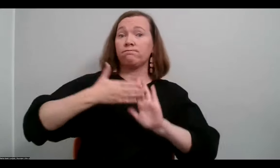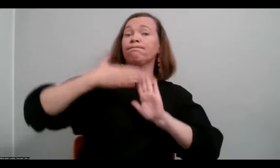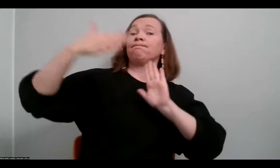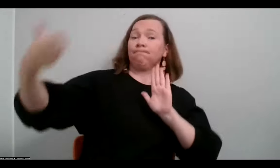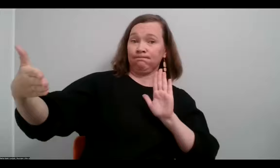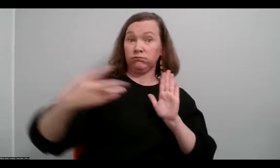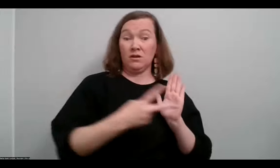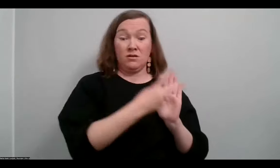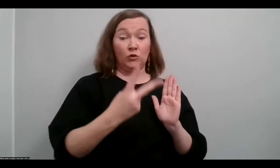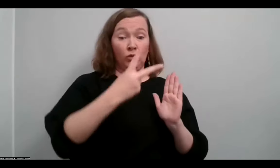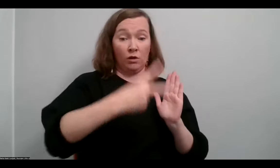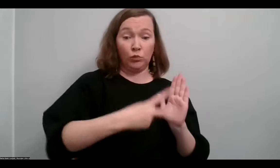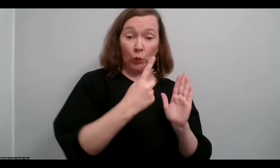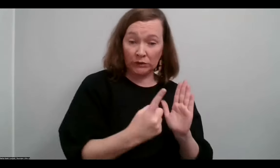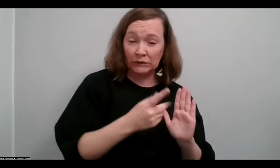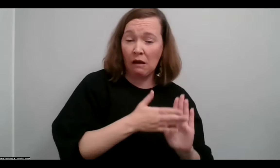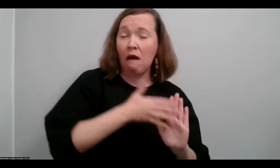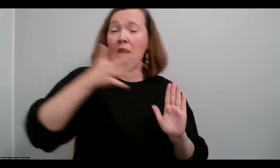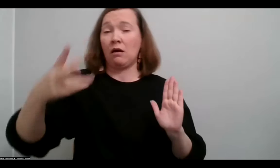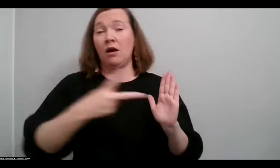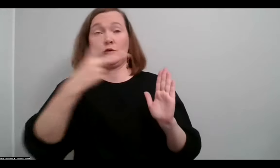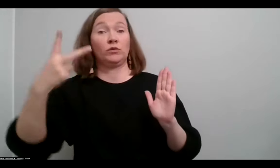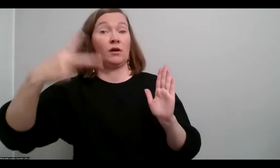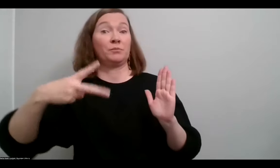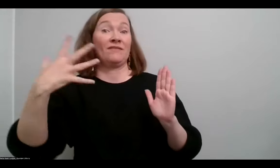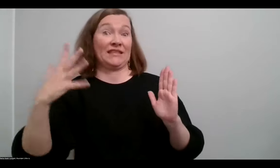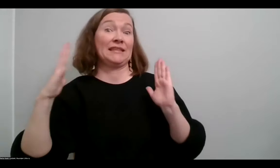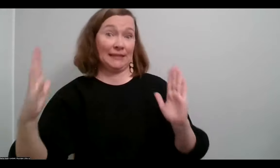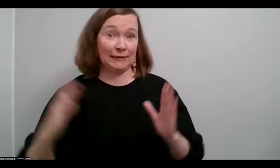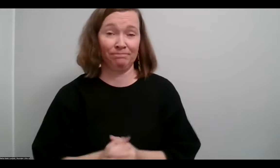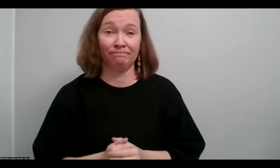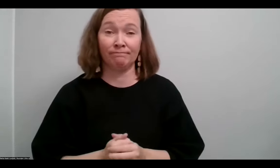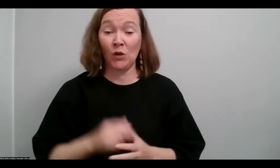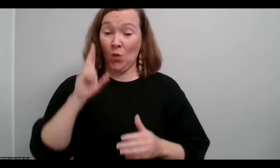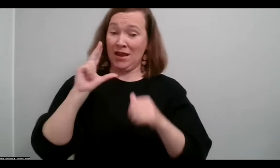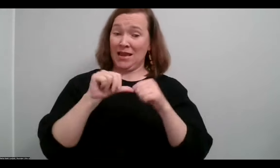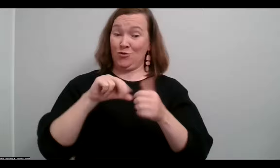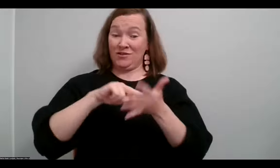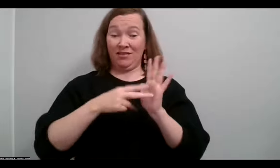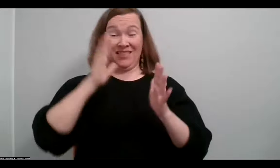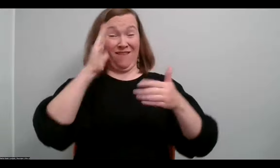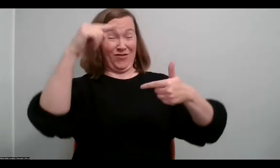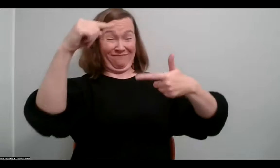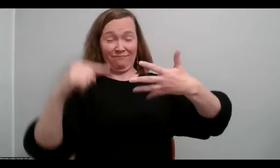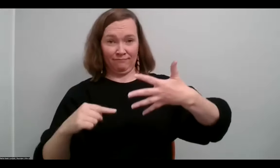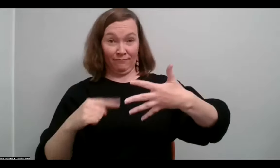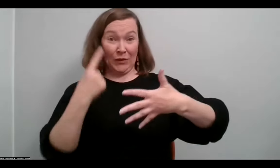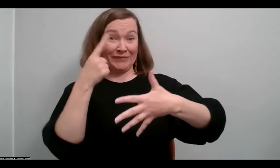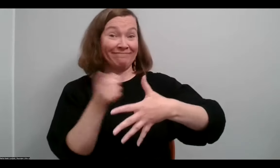liiton strategia 5 vuodeksi, eli 2021 aina vuoteen 2025